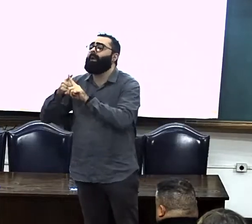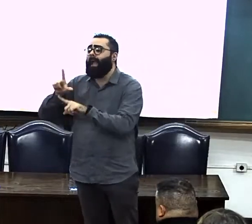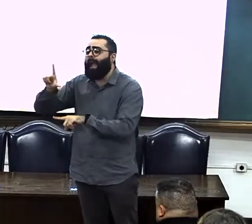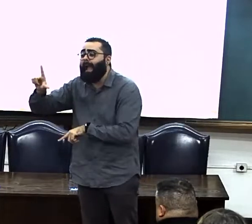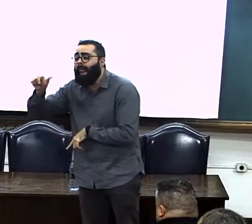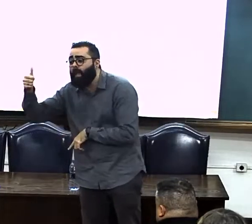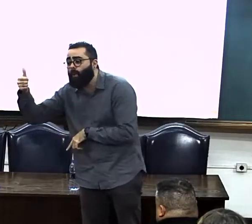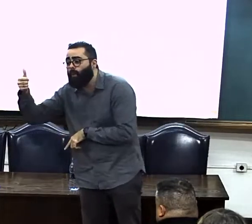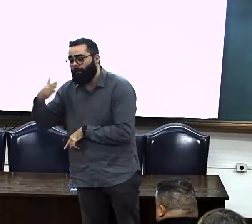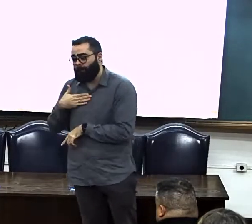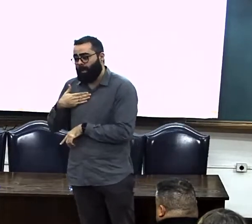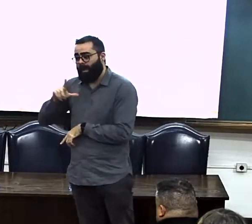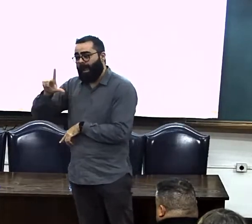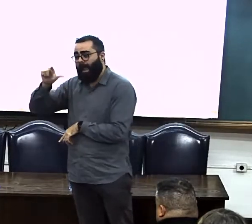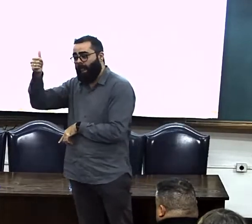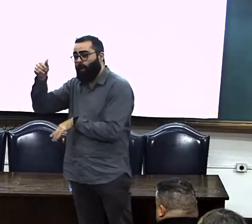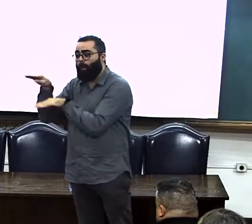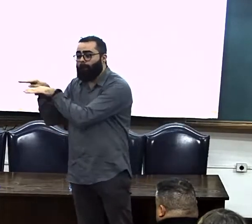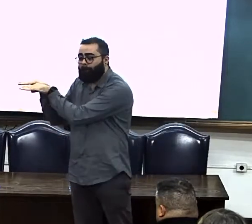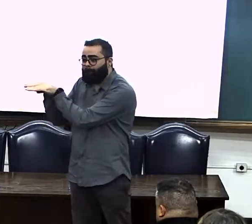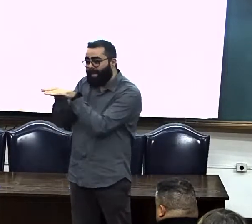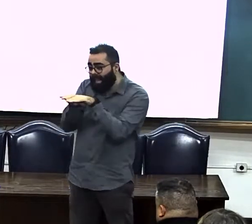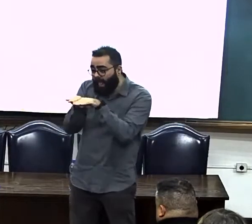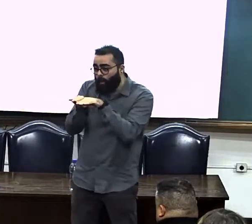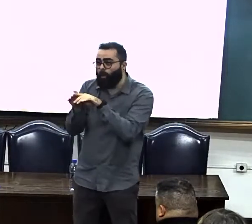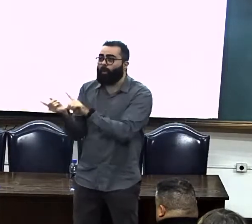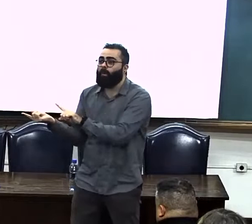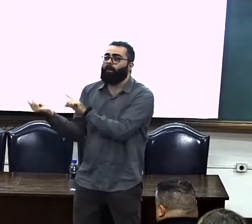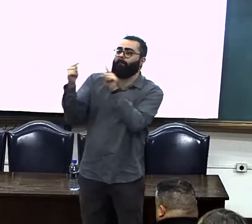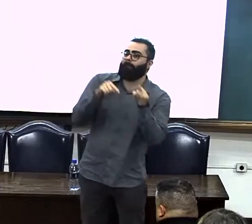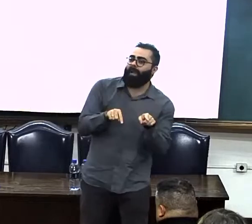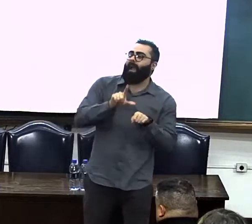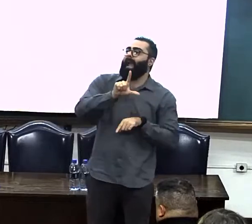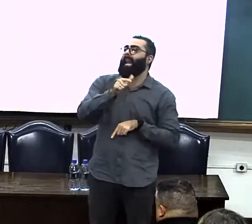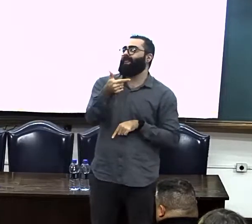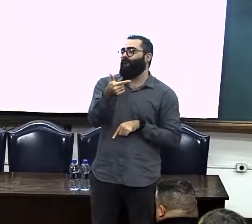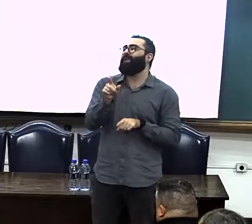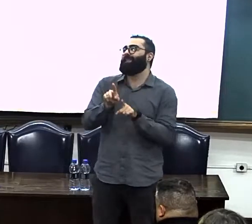pattern, sometimes even if you're a very good speaker of the second language.